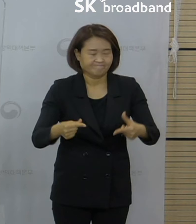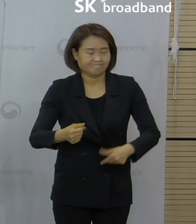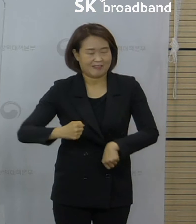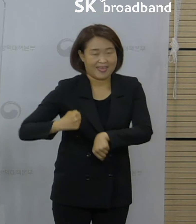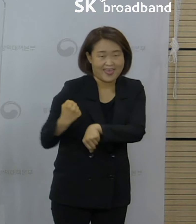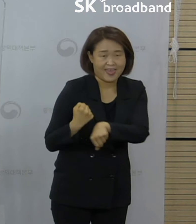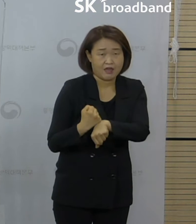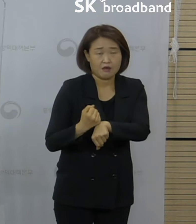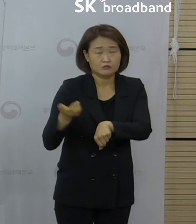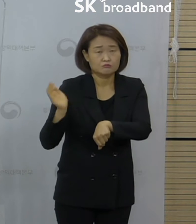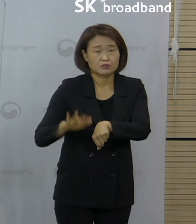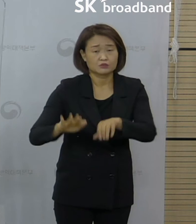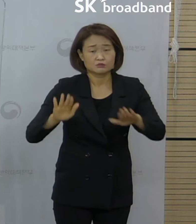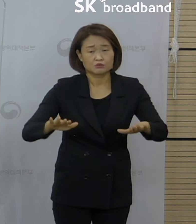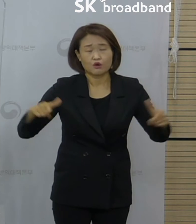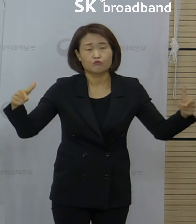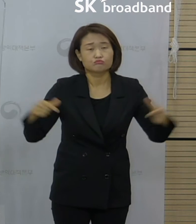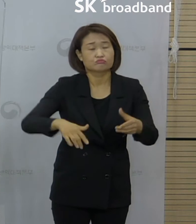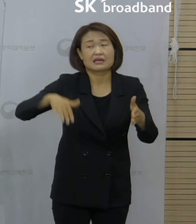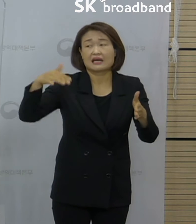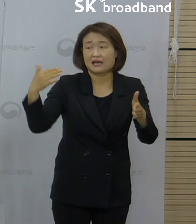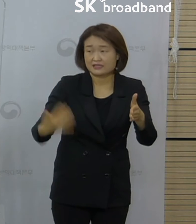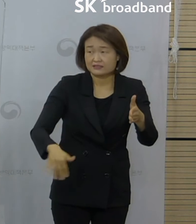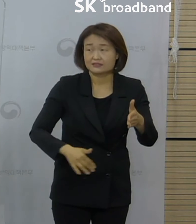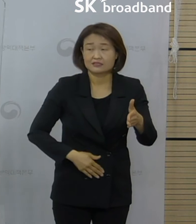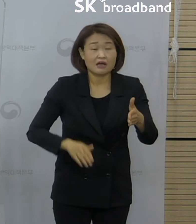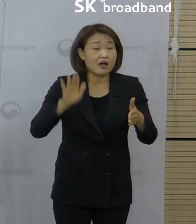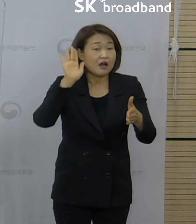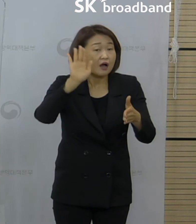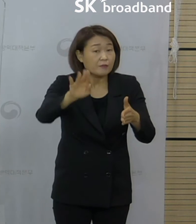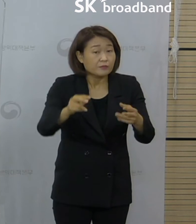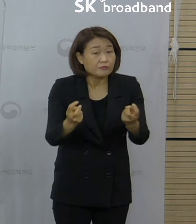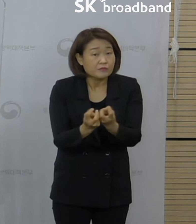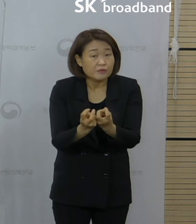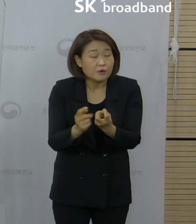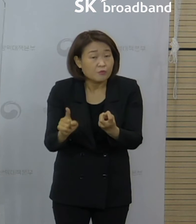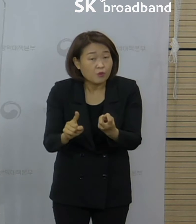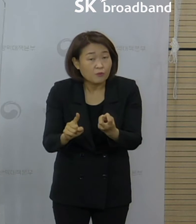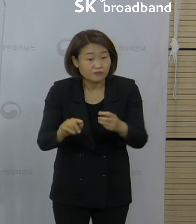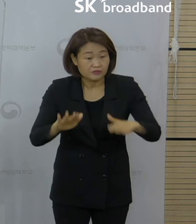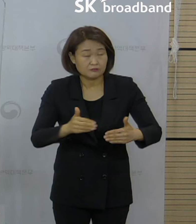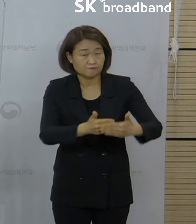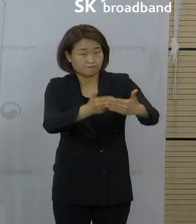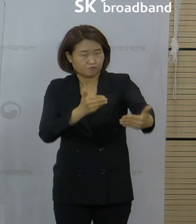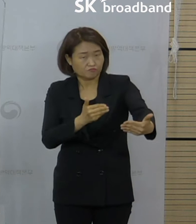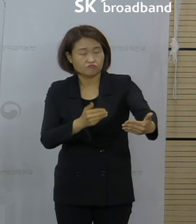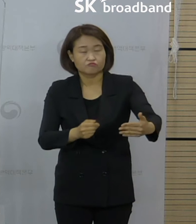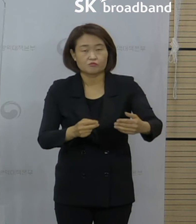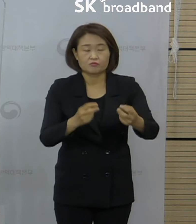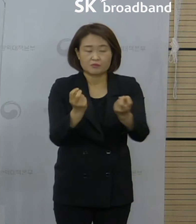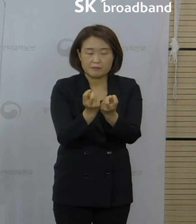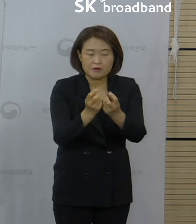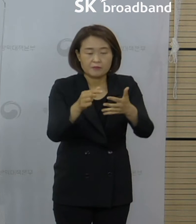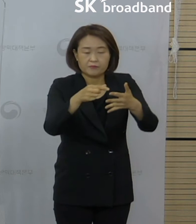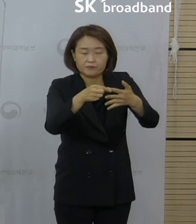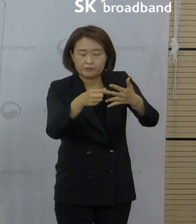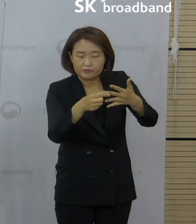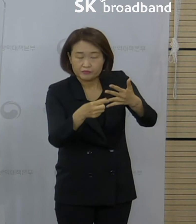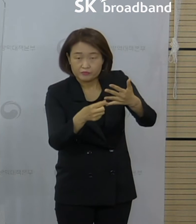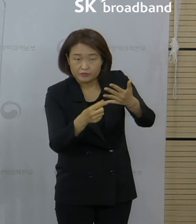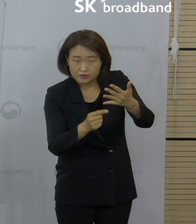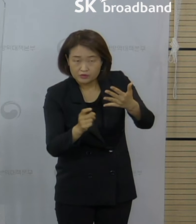앞으로 확진자를 줄이기 위한 대책은 있는지 또 지금이라도 거리두기 체계를 개편해서 4차